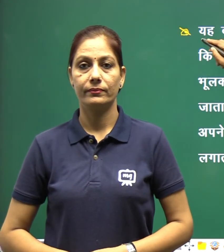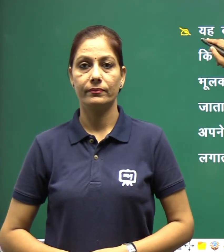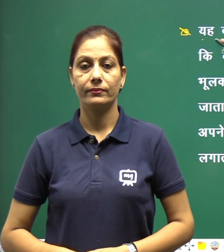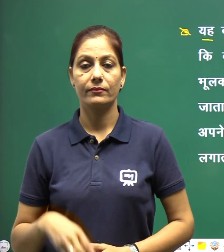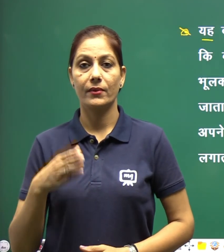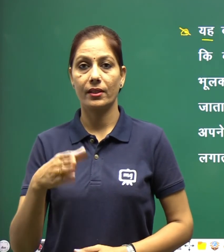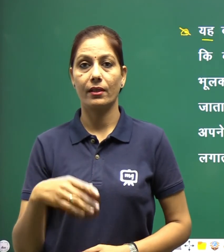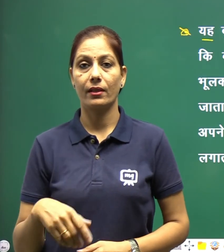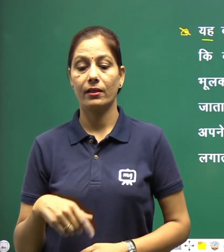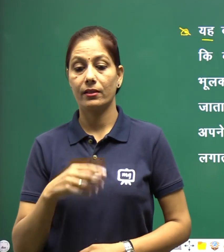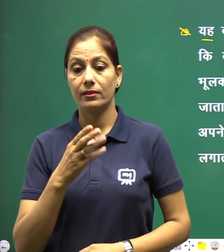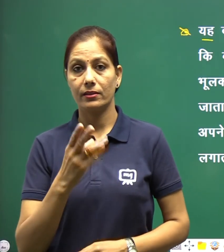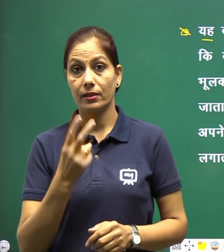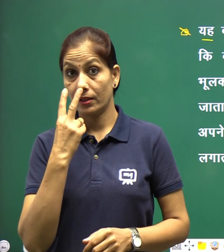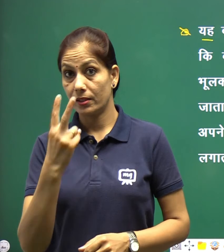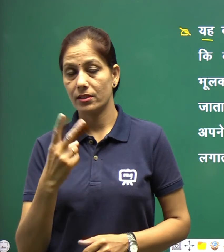यह दृश्य